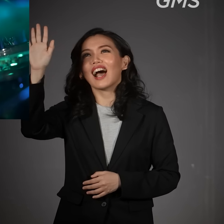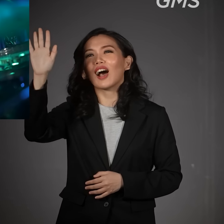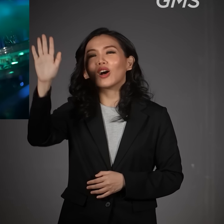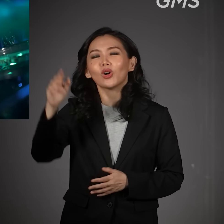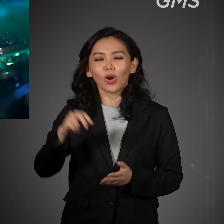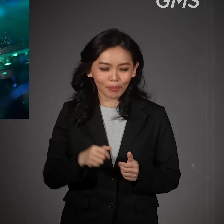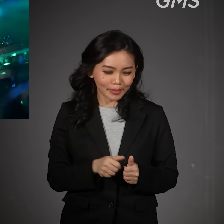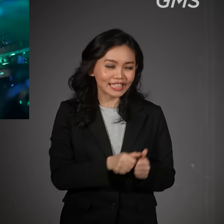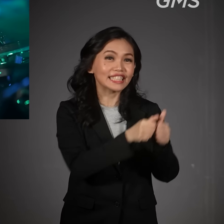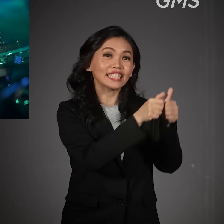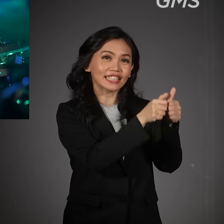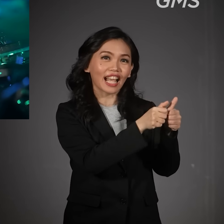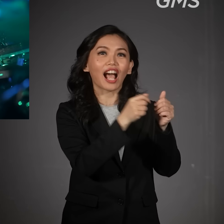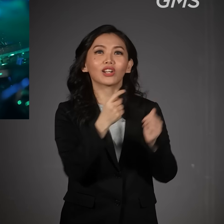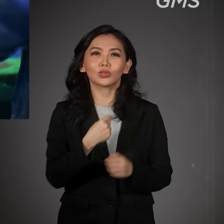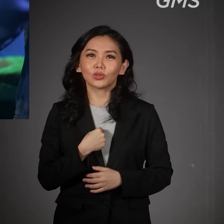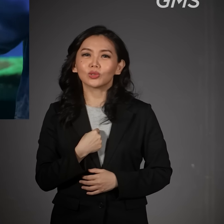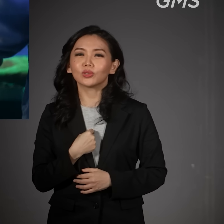besertaku,